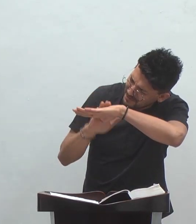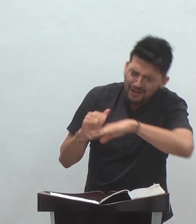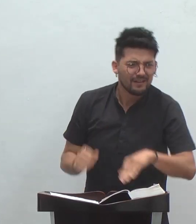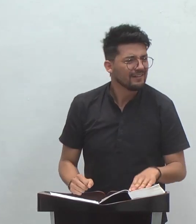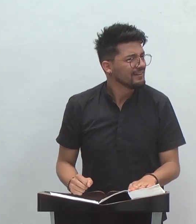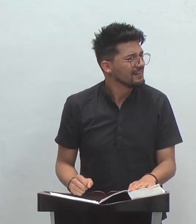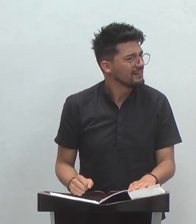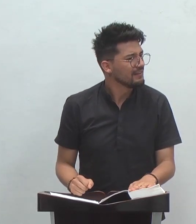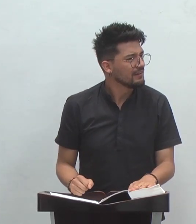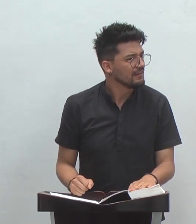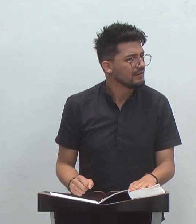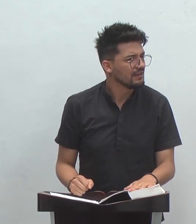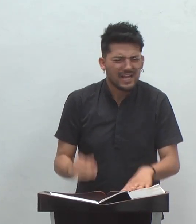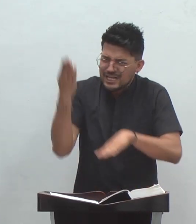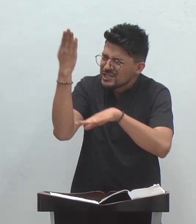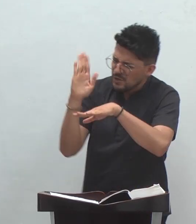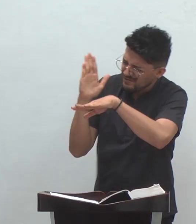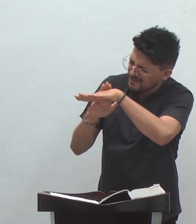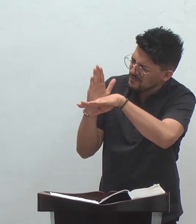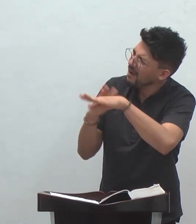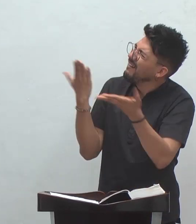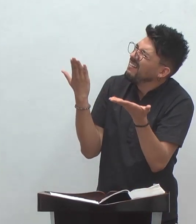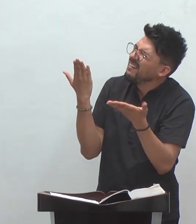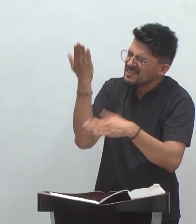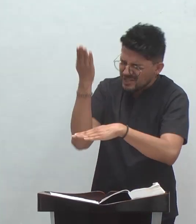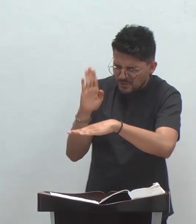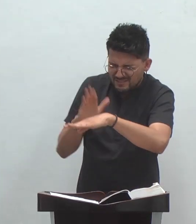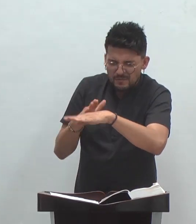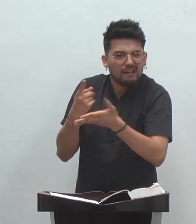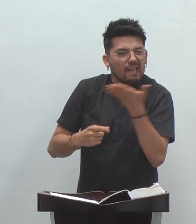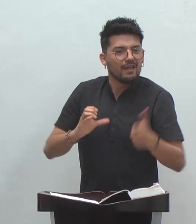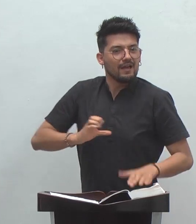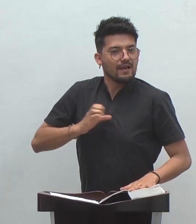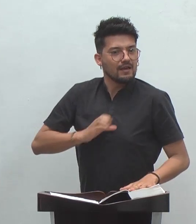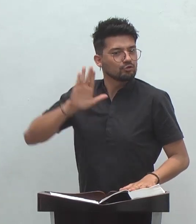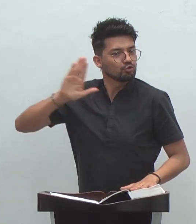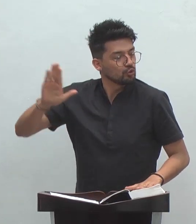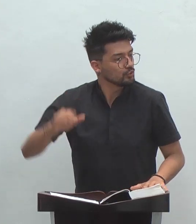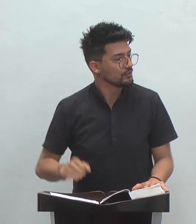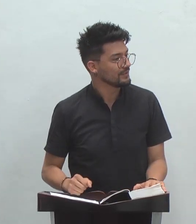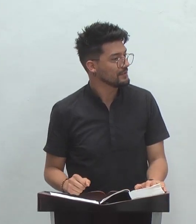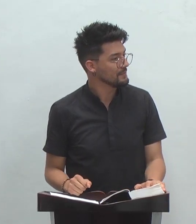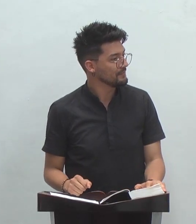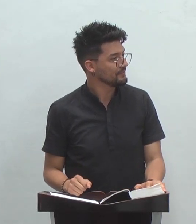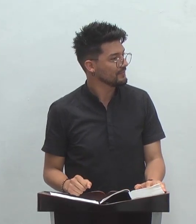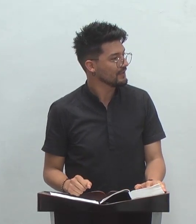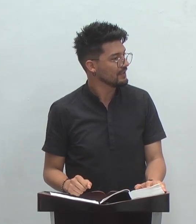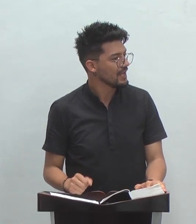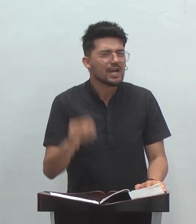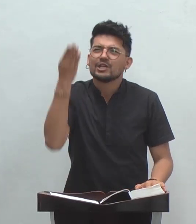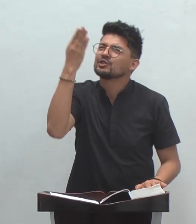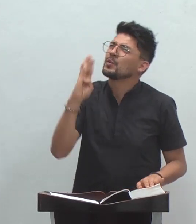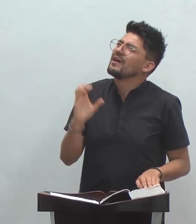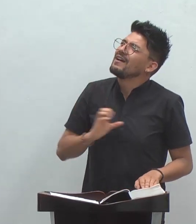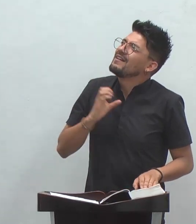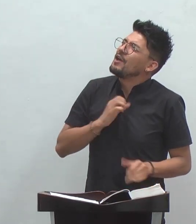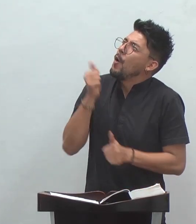a usted, hace una alerta, hace un aviso. Pero ¿para qué Dios llama? ¿Sabe? Parte del carácter de